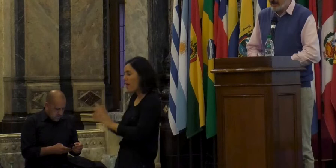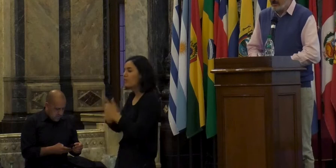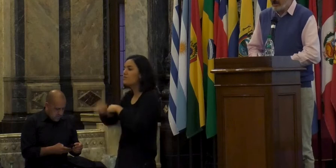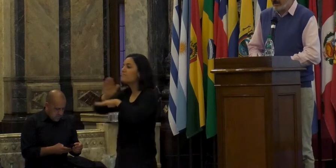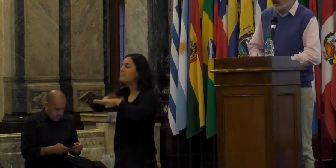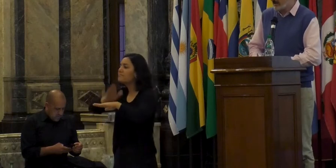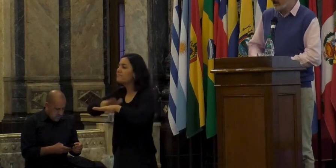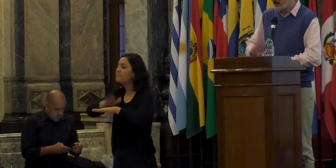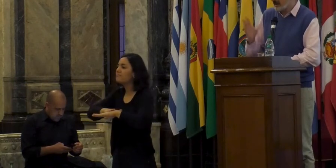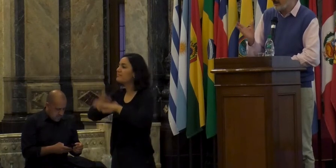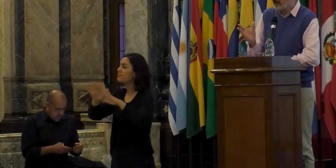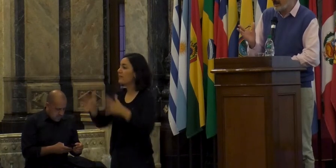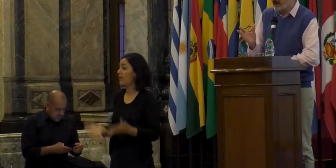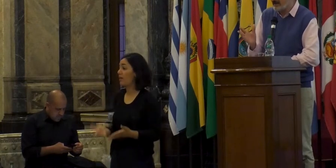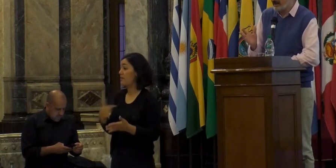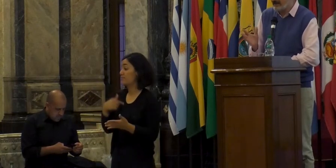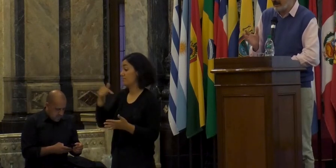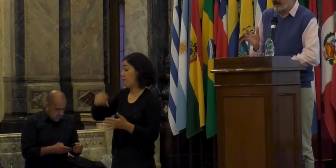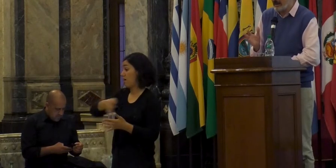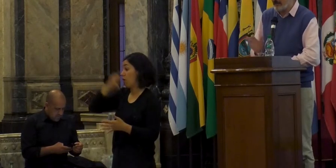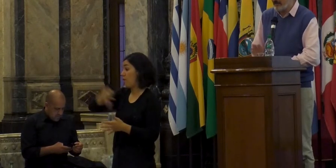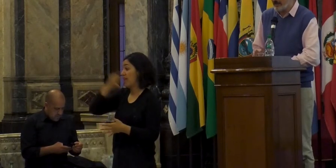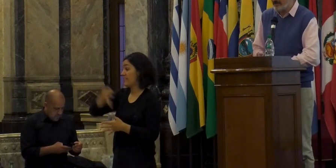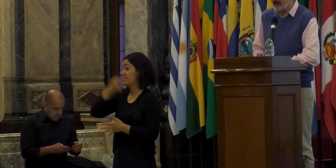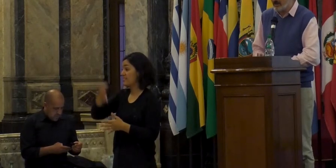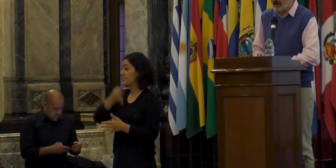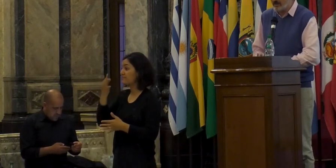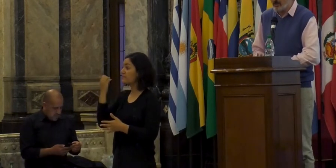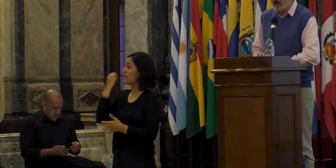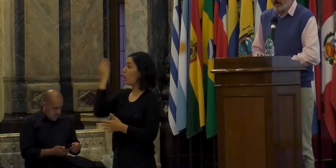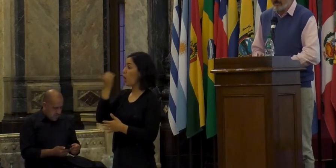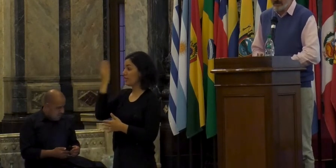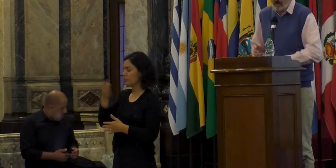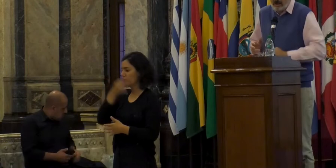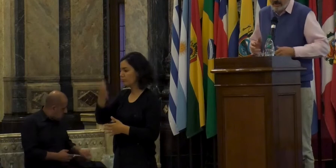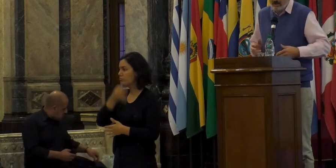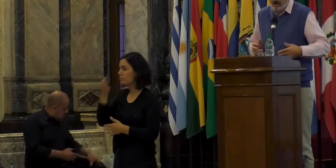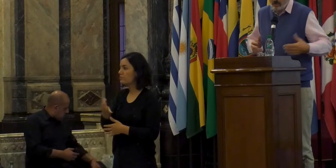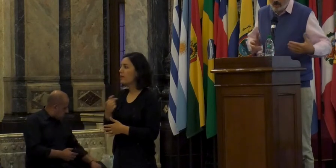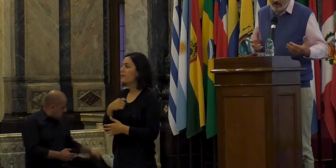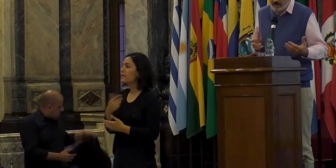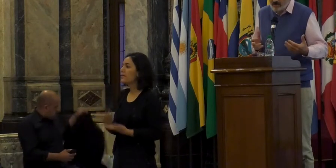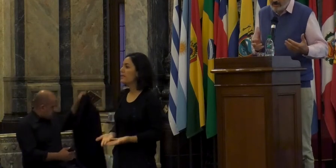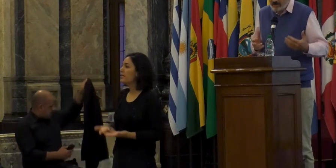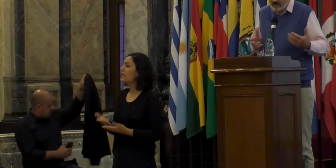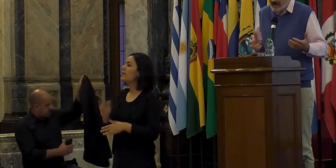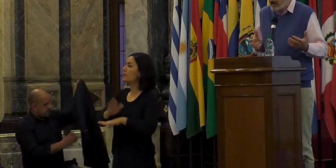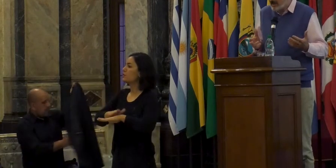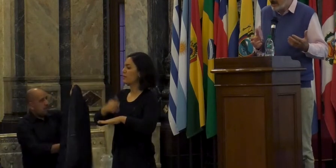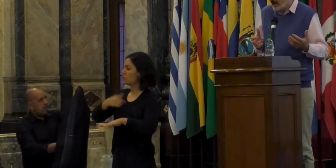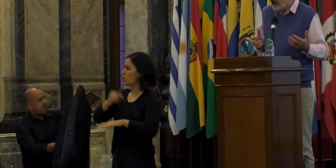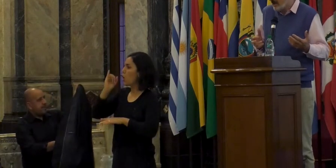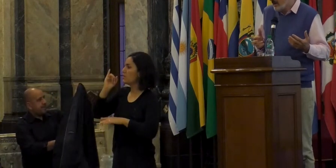porque siento que en las charlas centrales de este congreso me toca no solo ser yo, sino